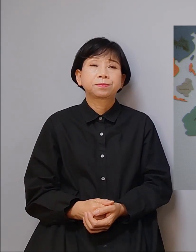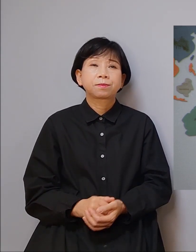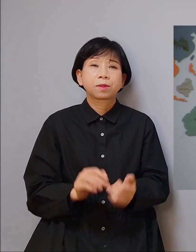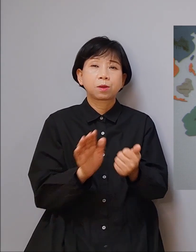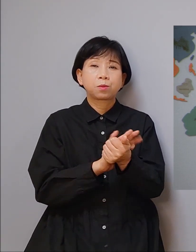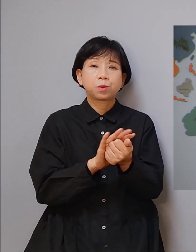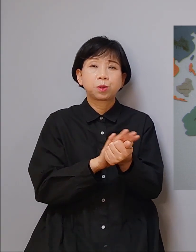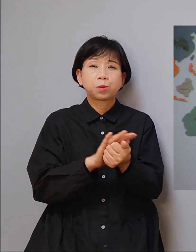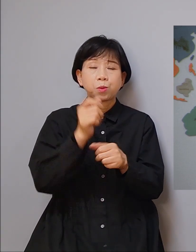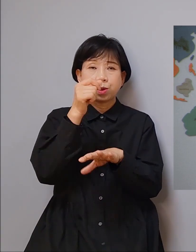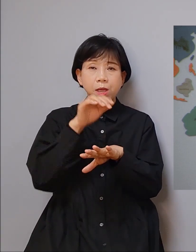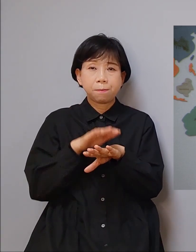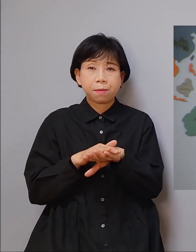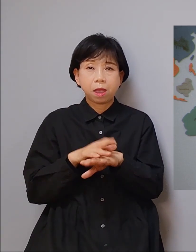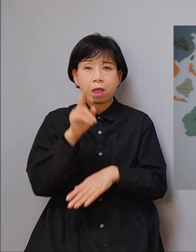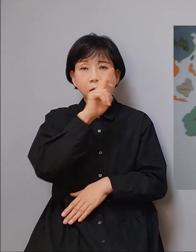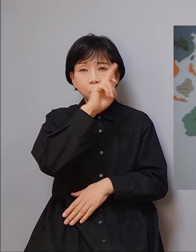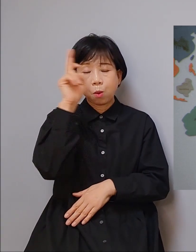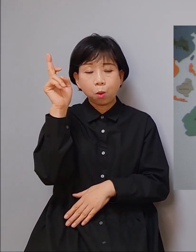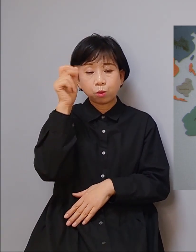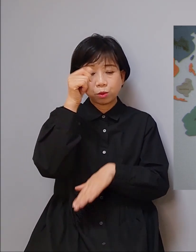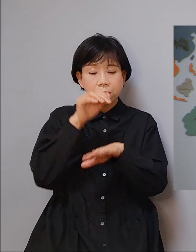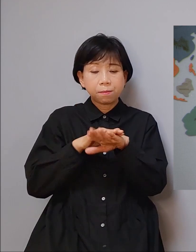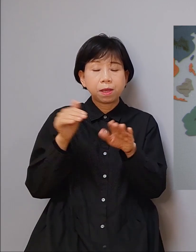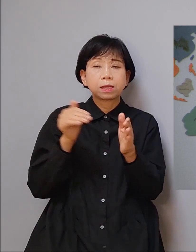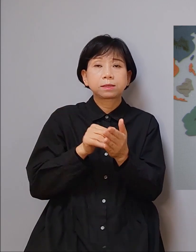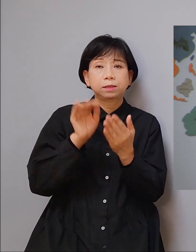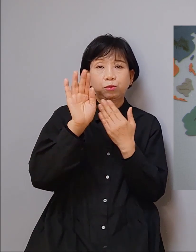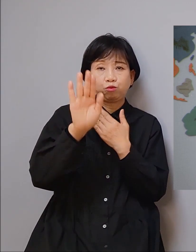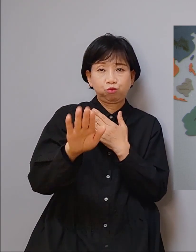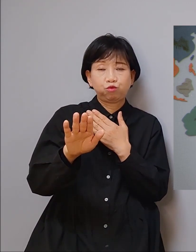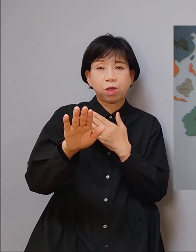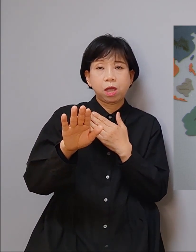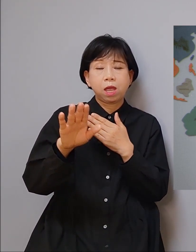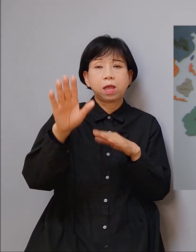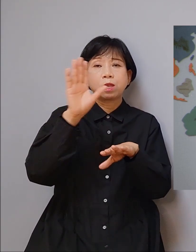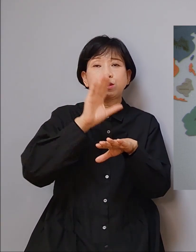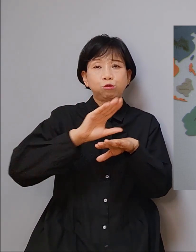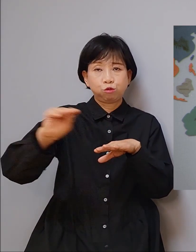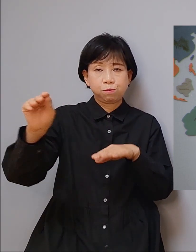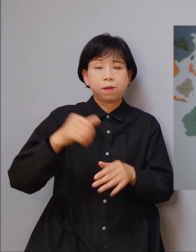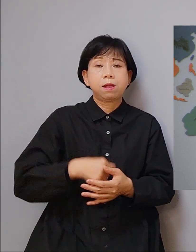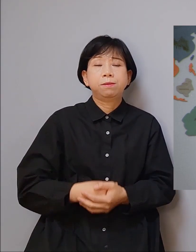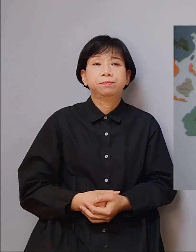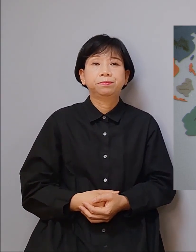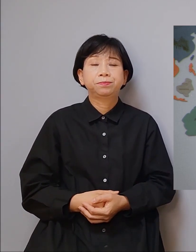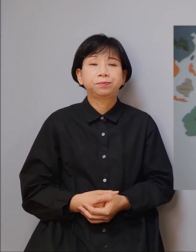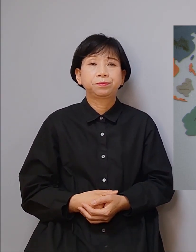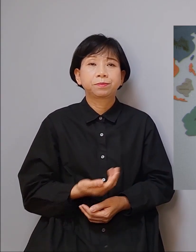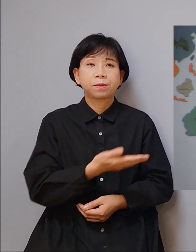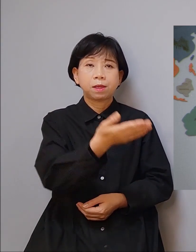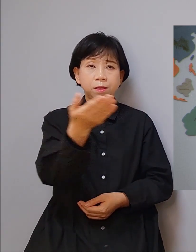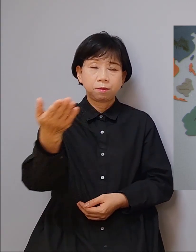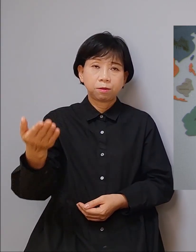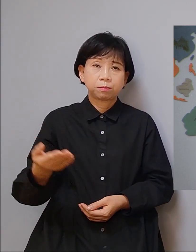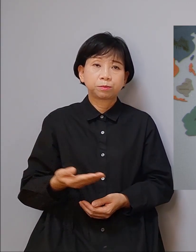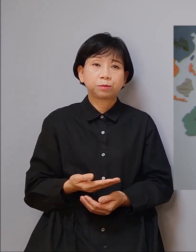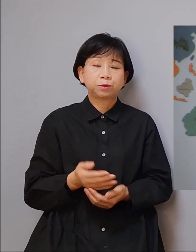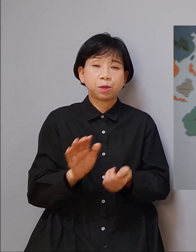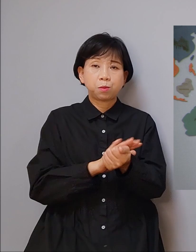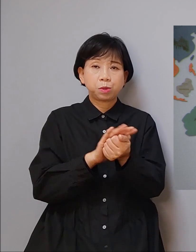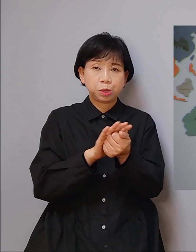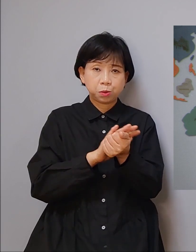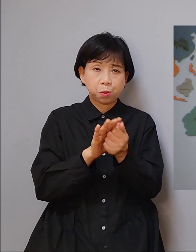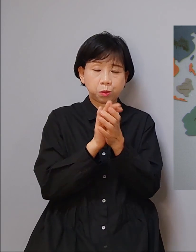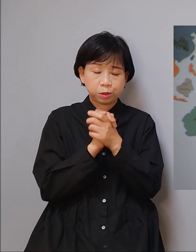위로 예배를 오후 예배 끝나고 오후 찬양 예배 끝나고 바로 출발하도록 하겠습니다. 성도님들의 또 많은